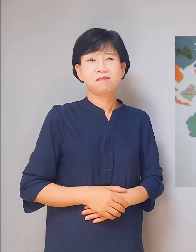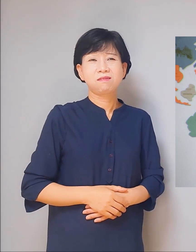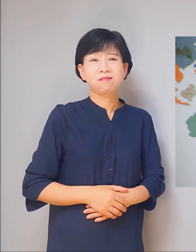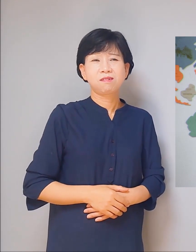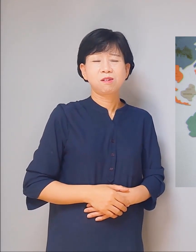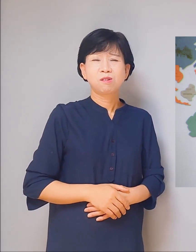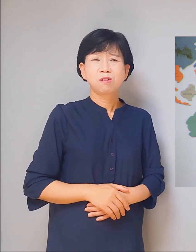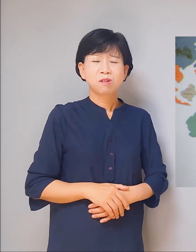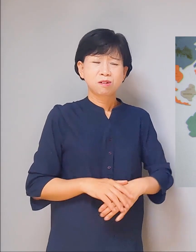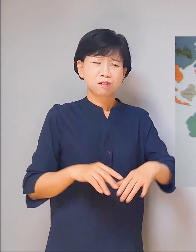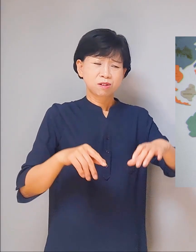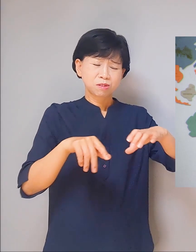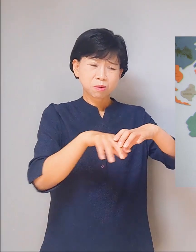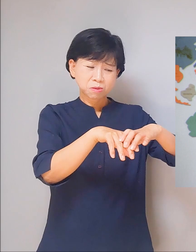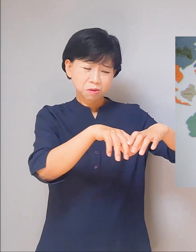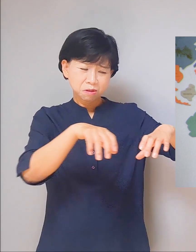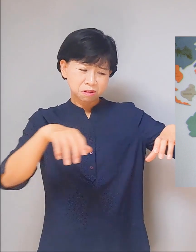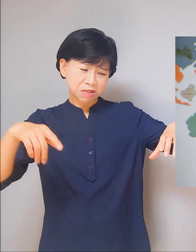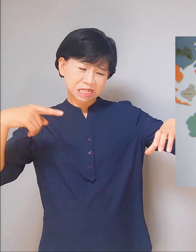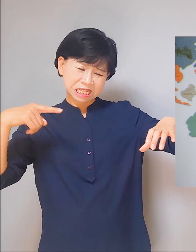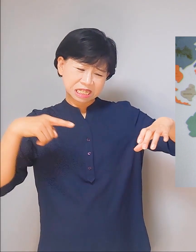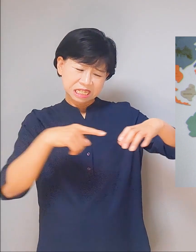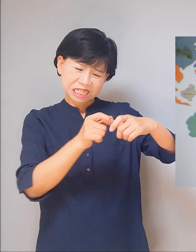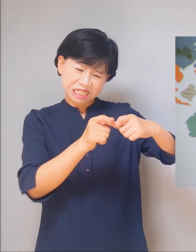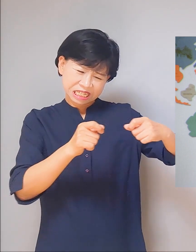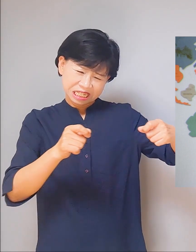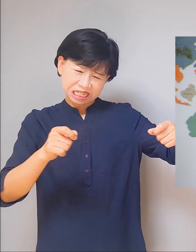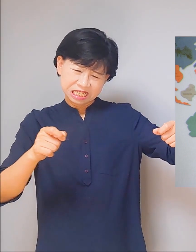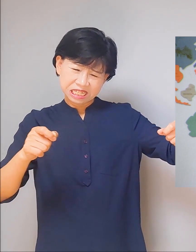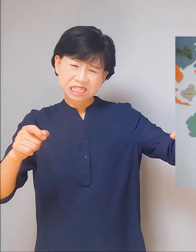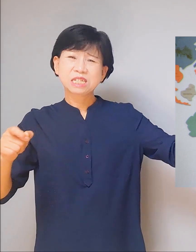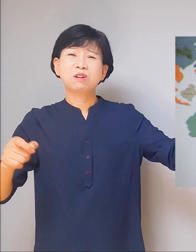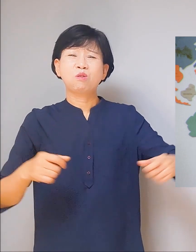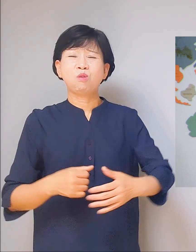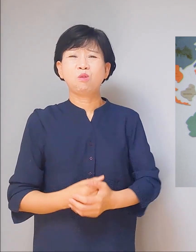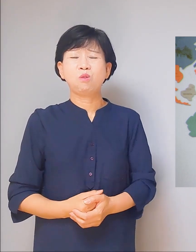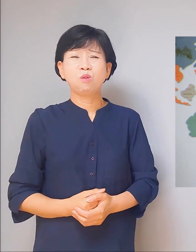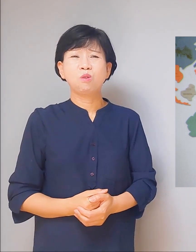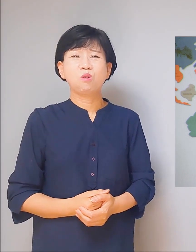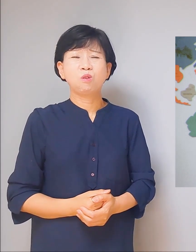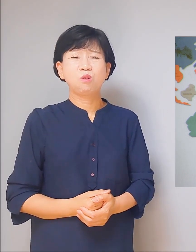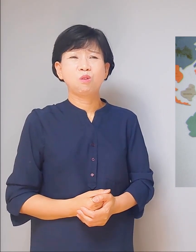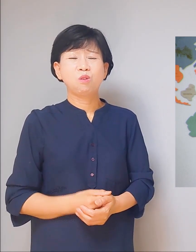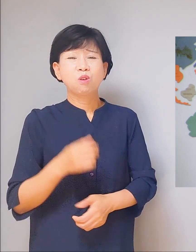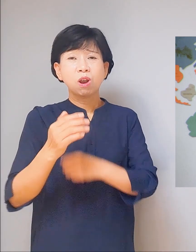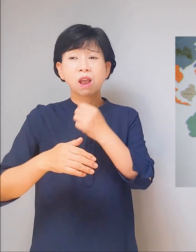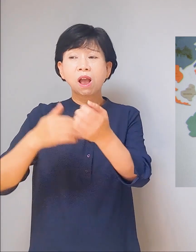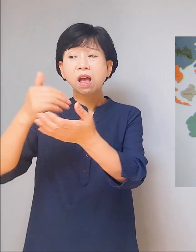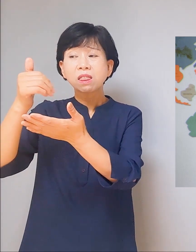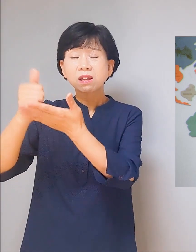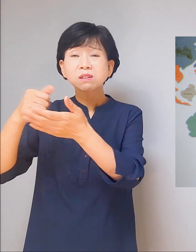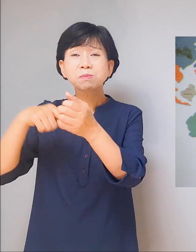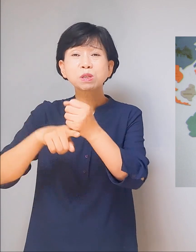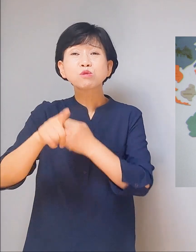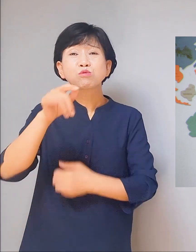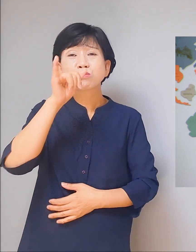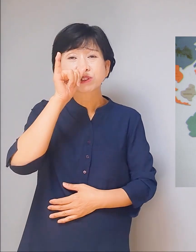너무 길어요. 그래서 끝이 잘 보이지 않습니다. 분명 하나님의